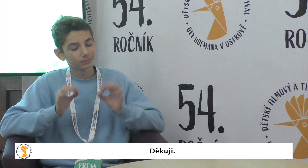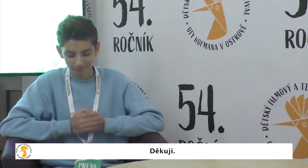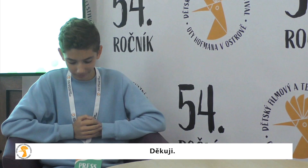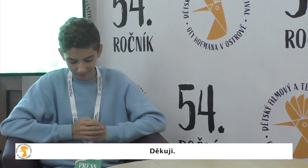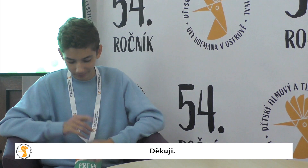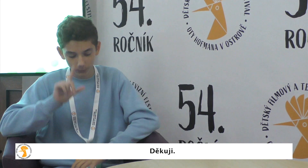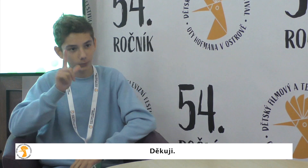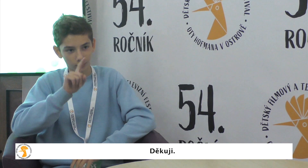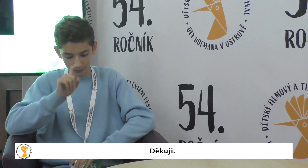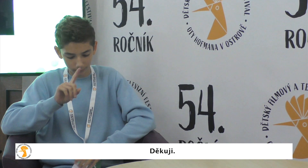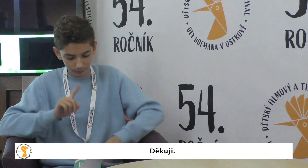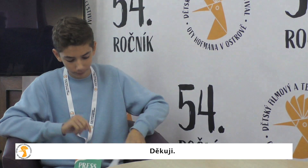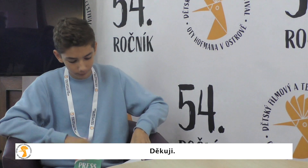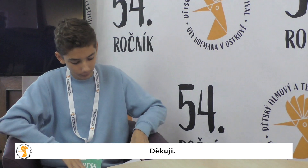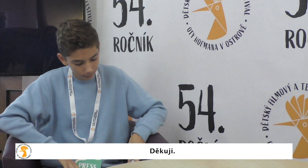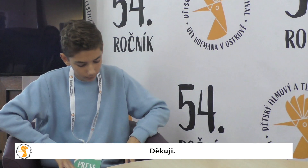Děkuji.